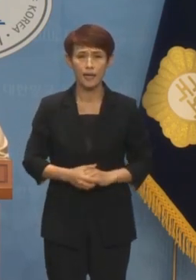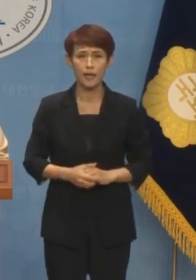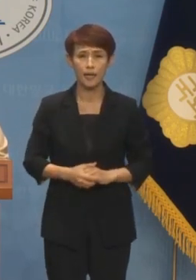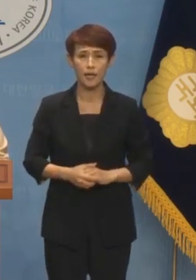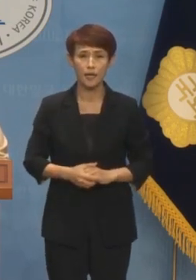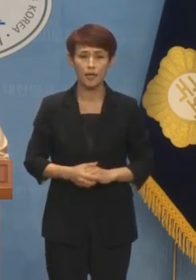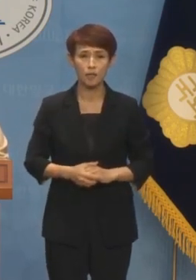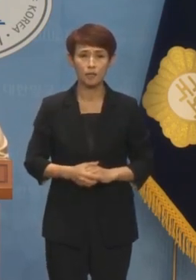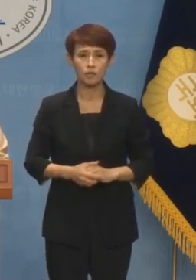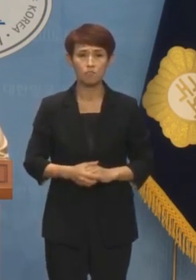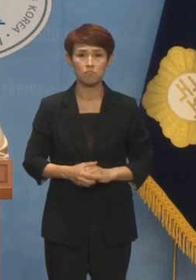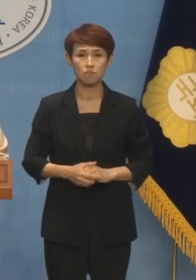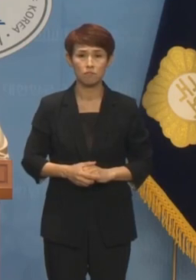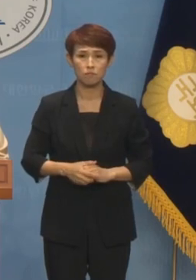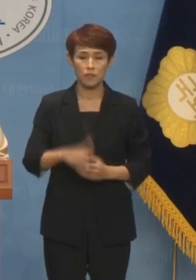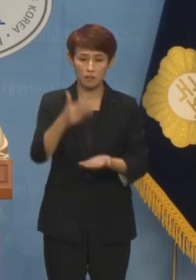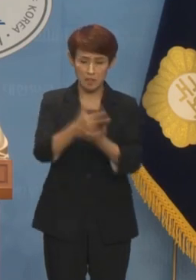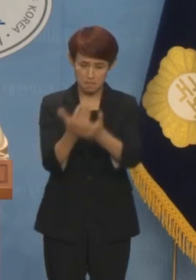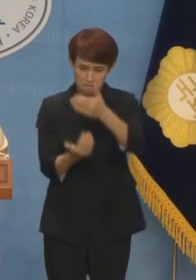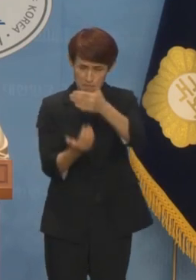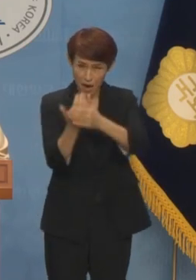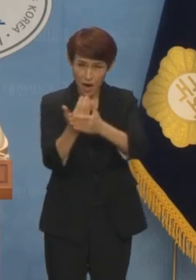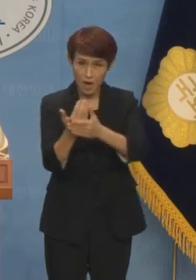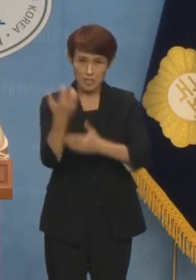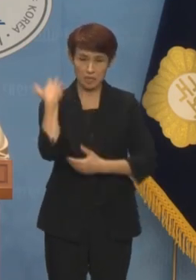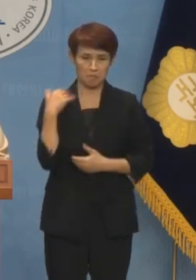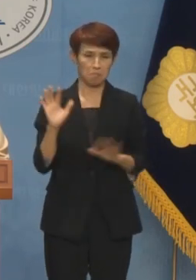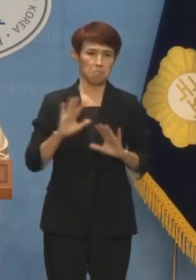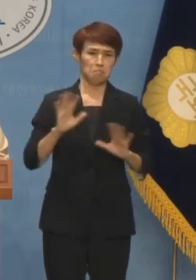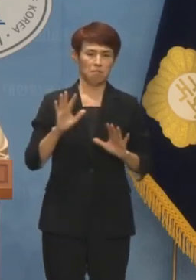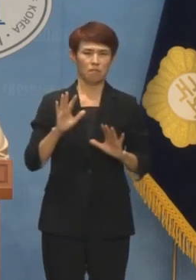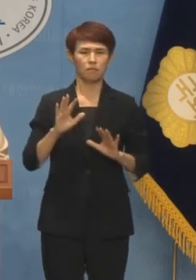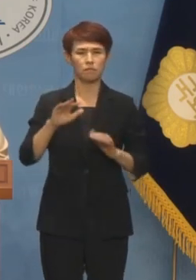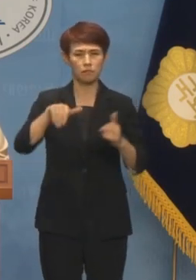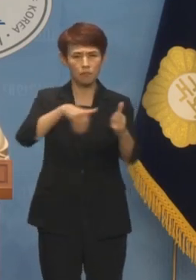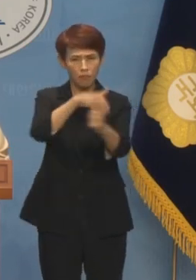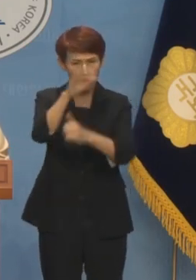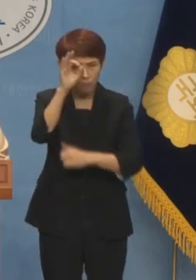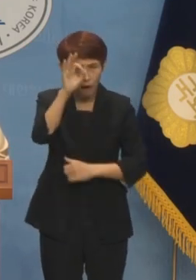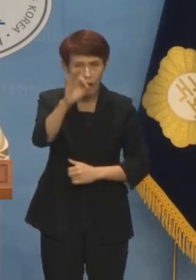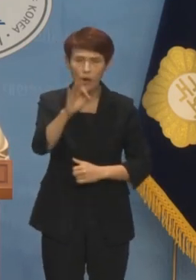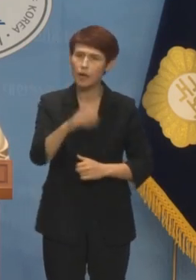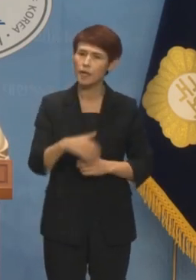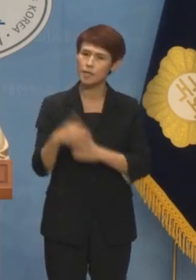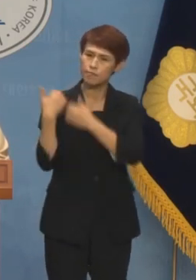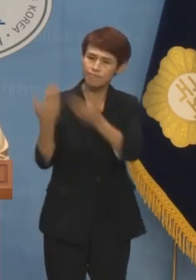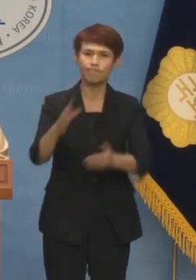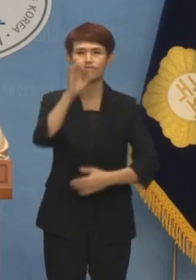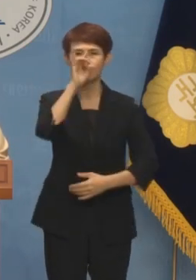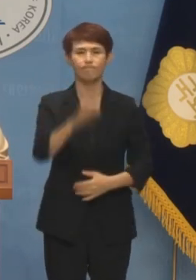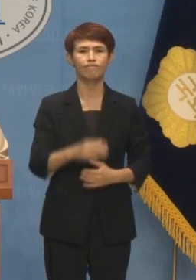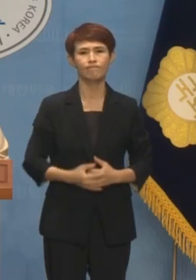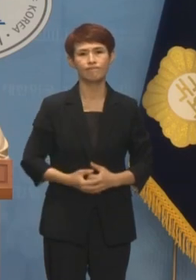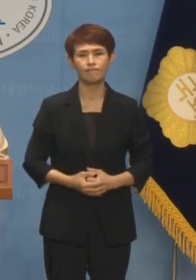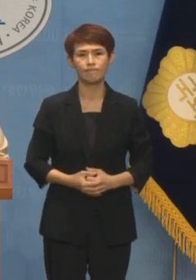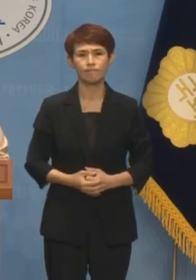그 누구도 참사의 책임을 지지 않는 기가 막힌 모습을 더 이상 볼 수